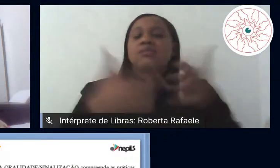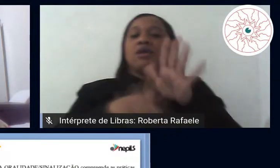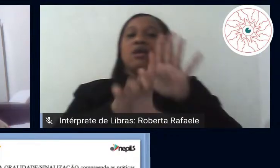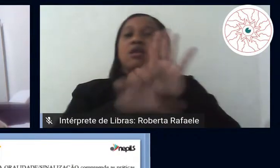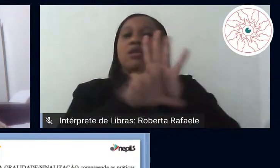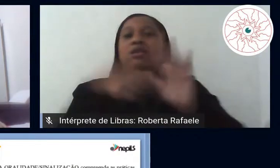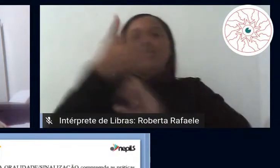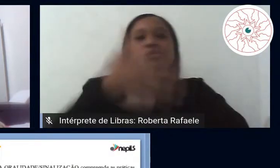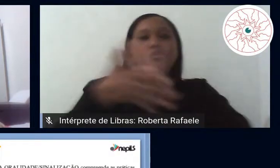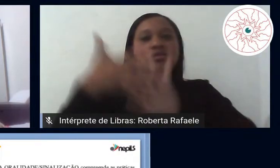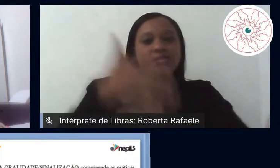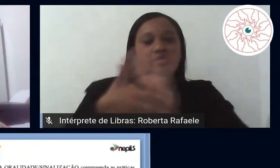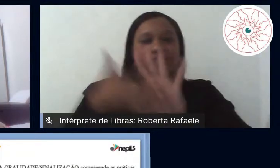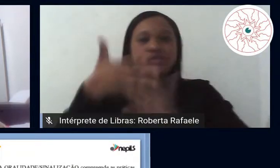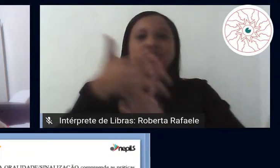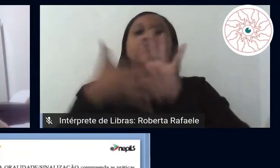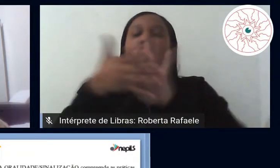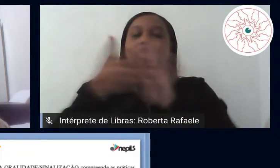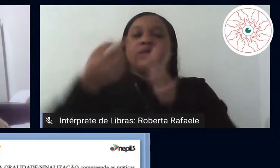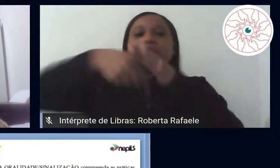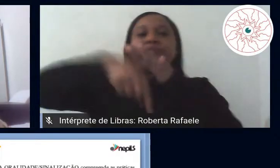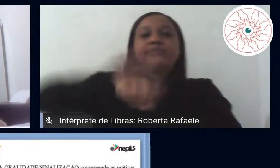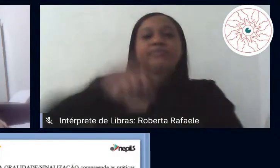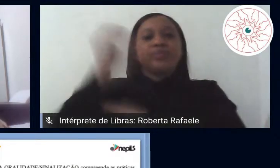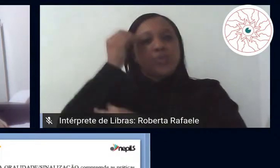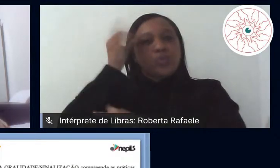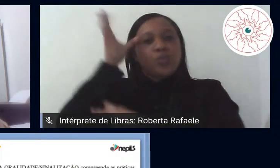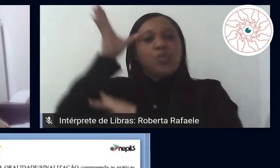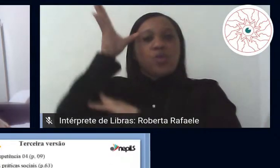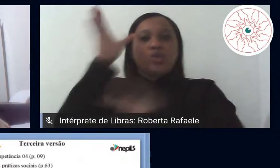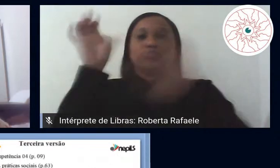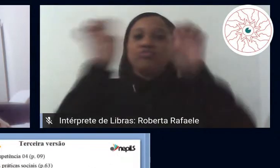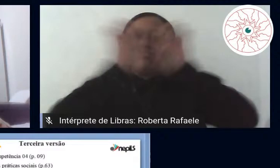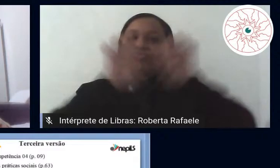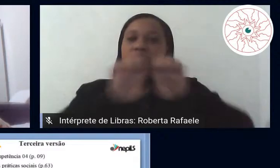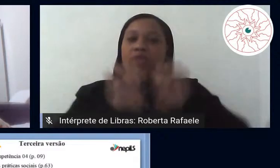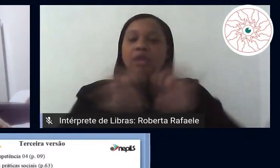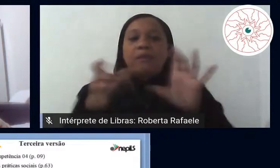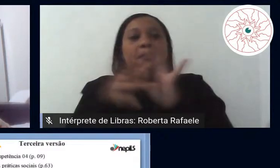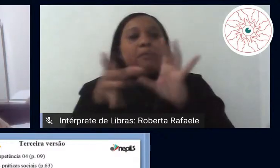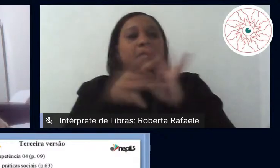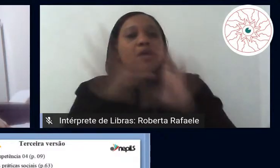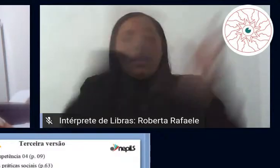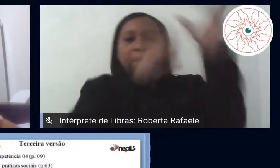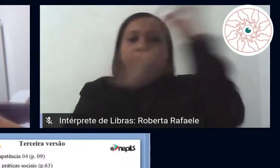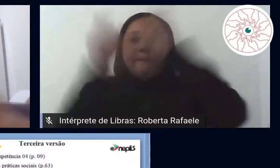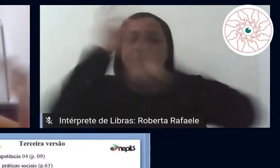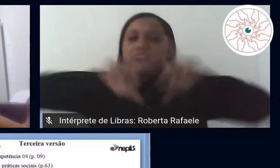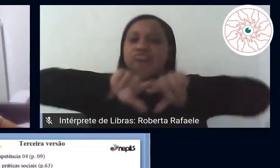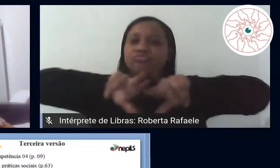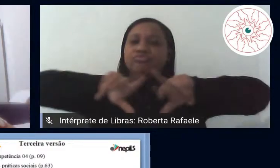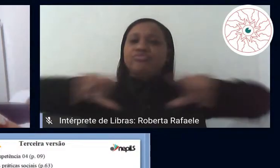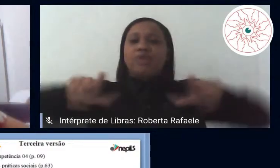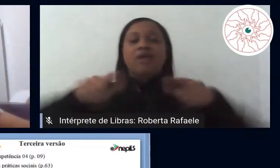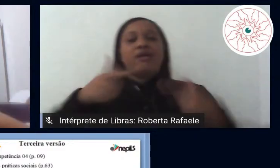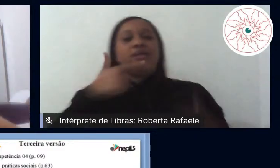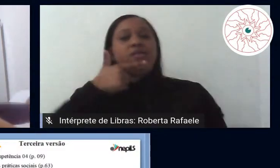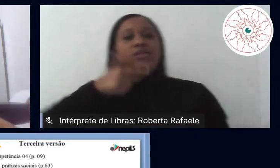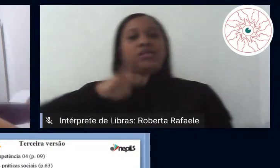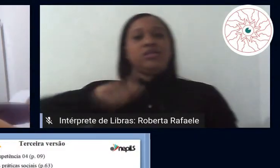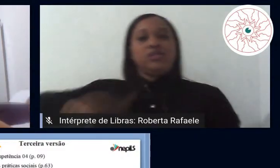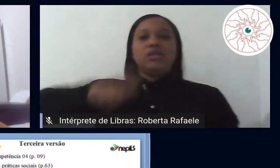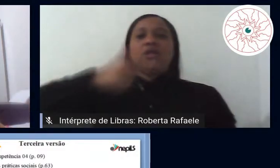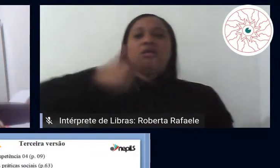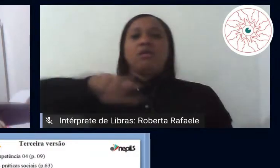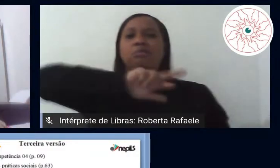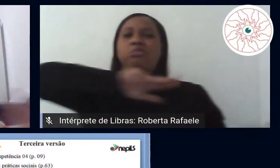cinco sobre a necessidade de aprofundamento de conhecimentos estruturantes que permitam aprender diversas línguas. Aí dá exemplos de diversas línguas e